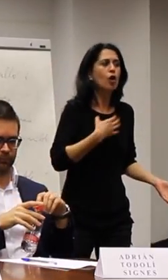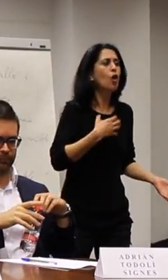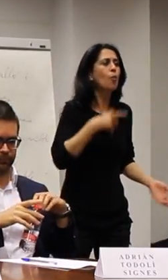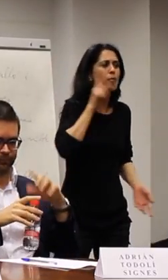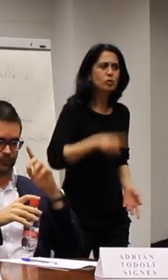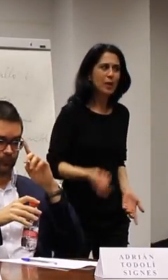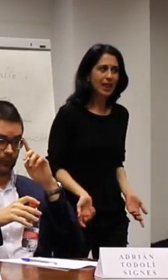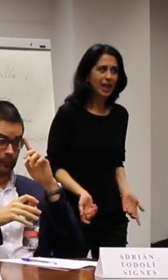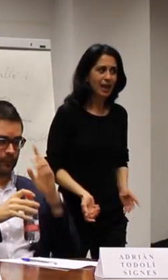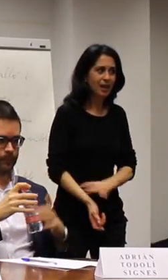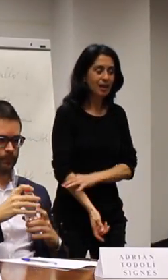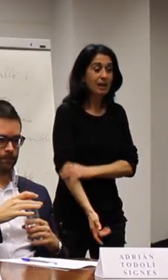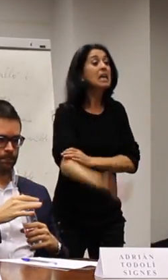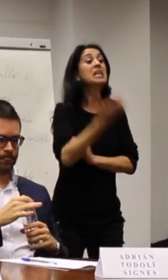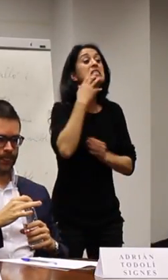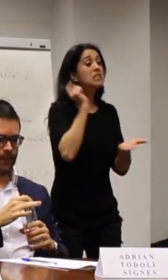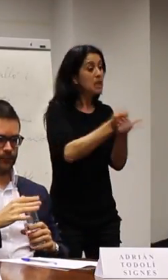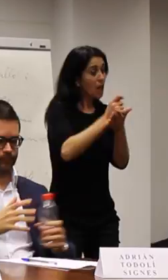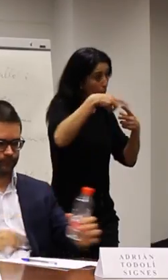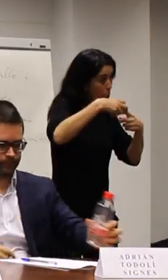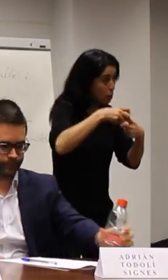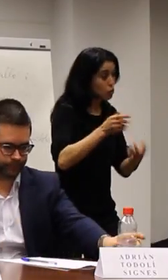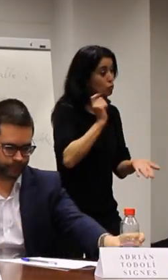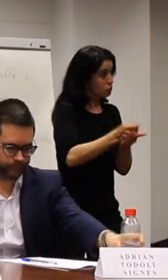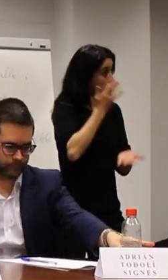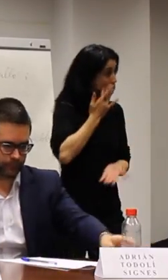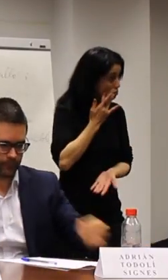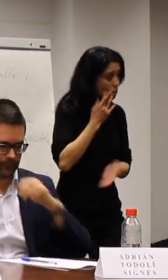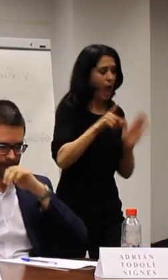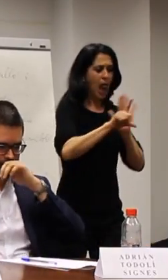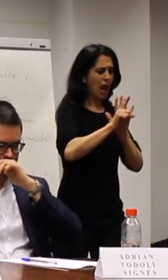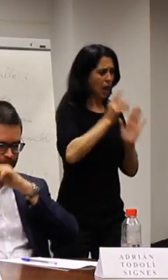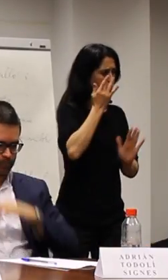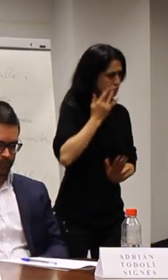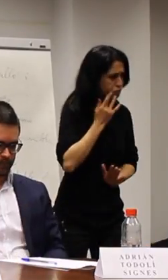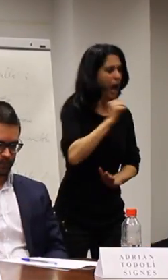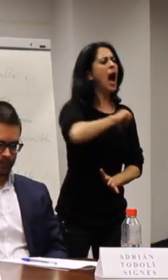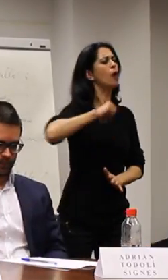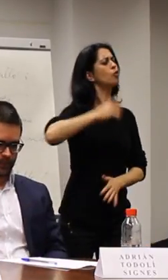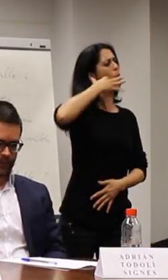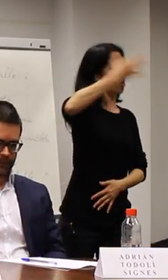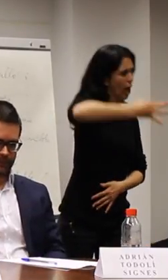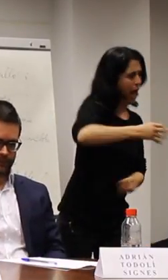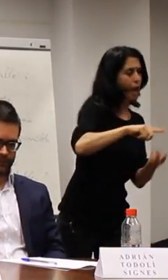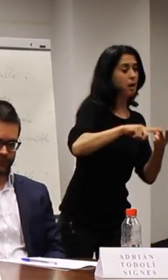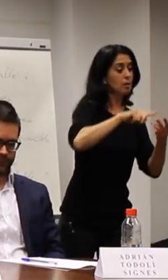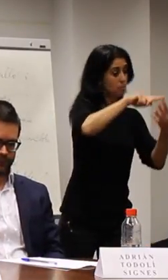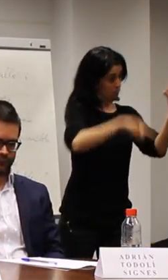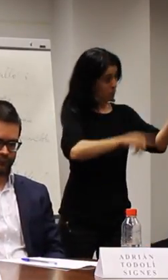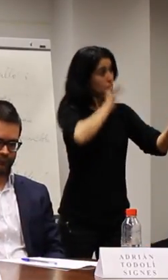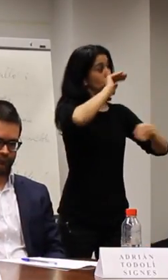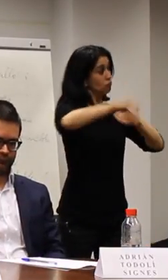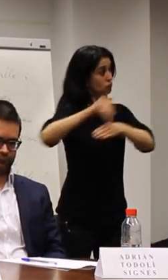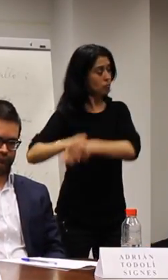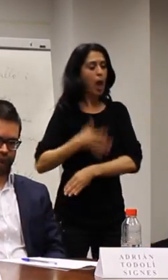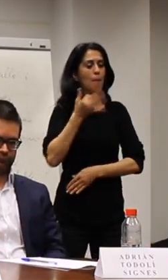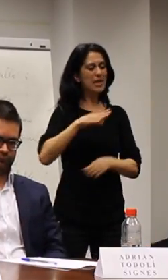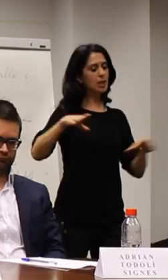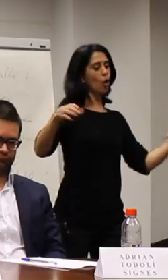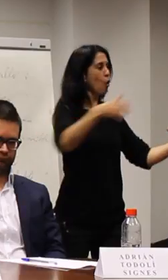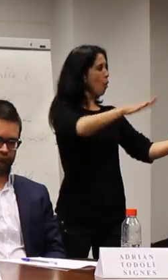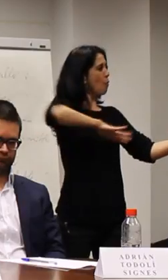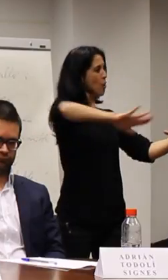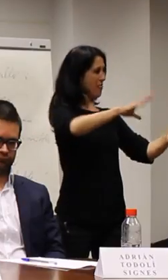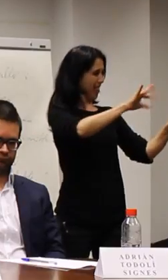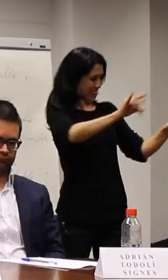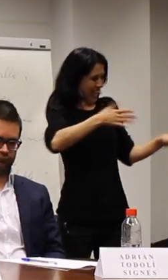Es decir, si pagan impuestos y todos están legales, si es autónomo, es autónomo de verdad. Y el otro está, y eso beneficia a la comunidad, que no